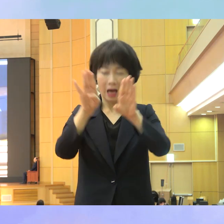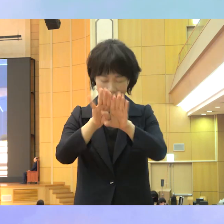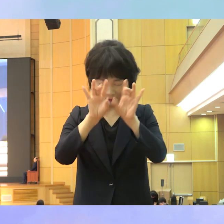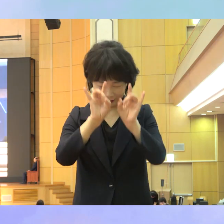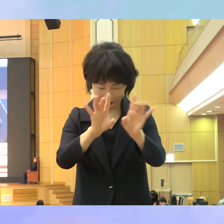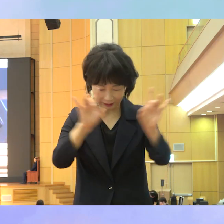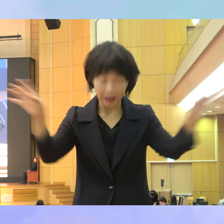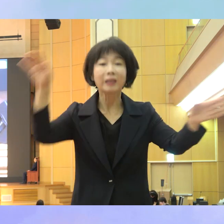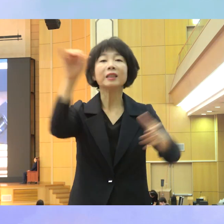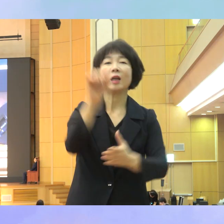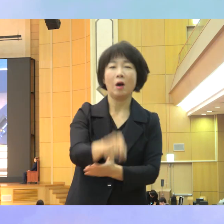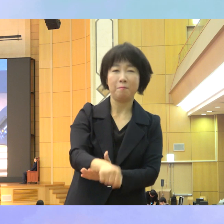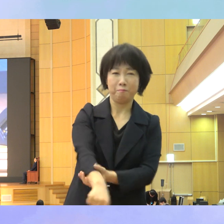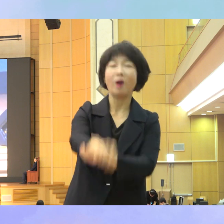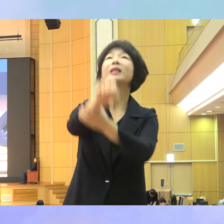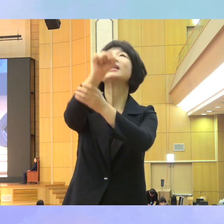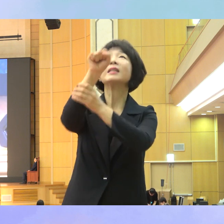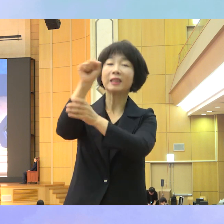문들아 머리